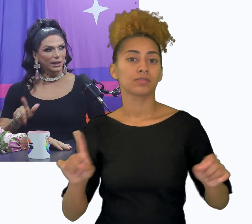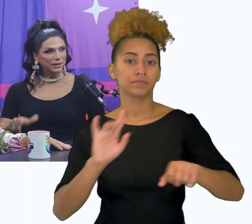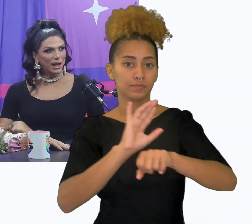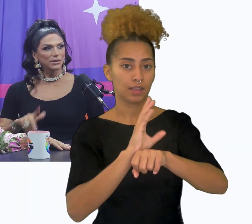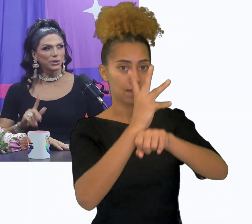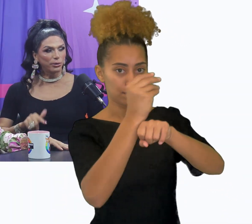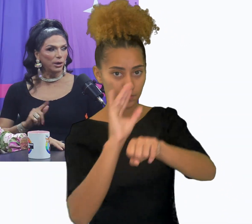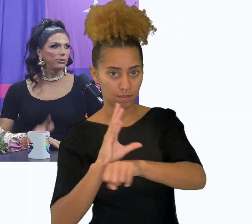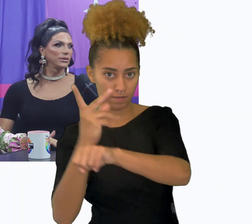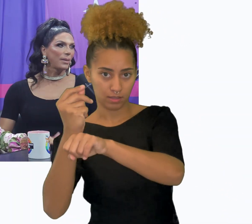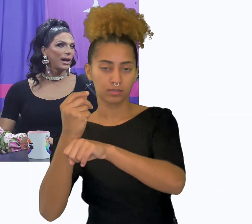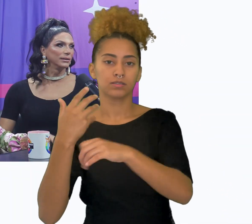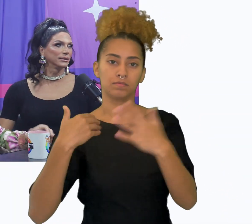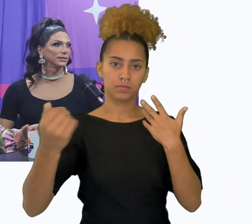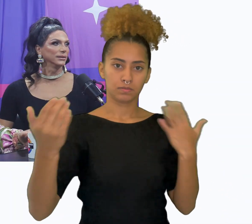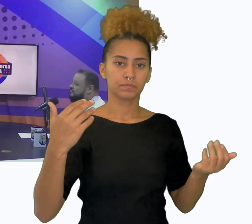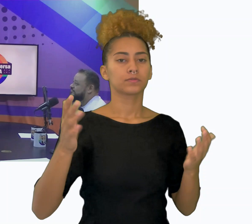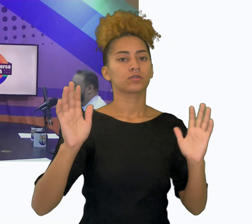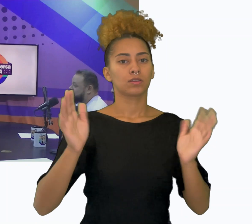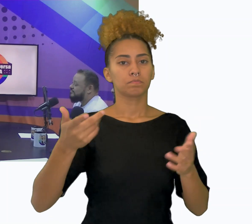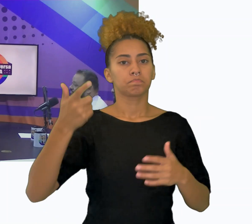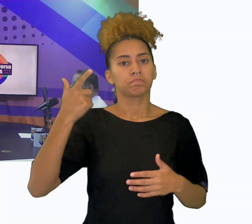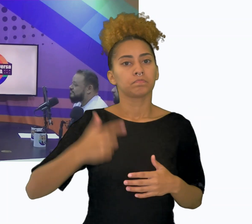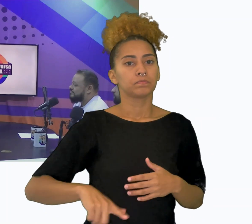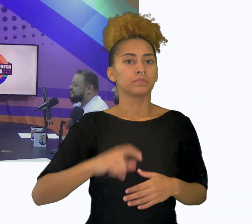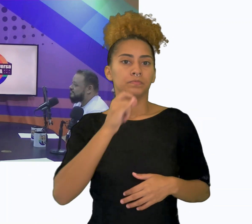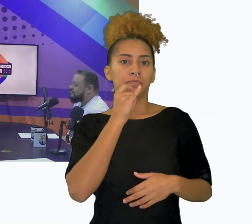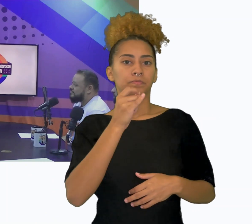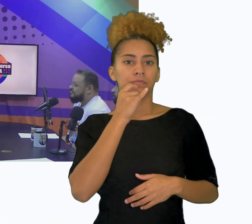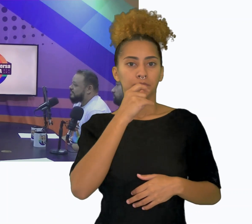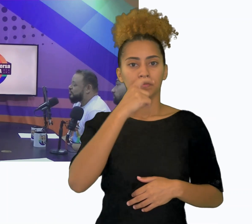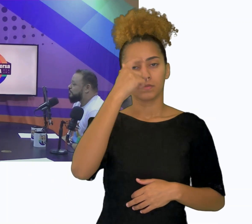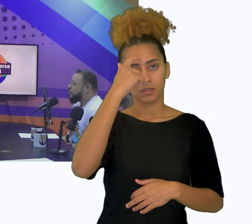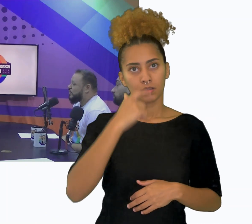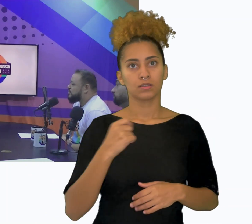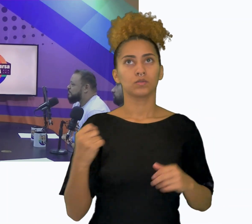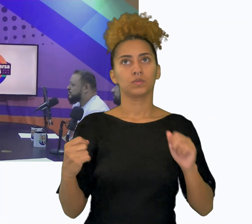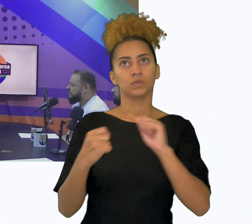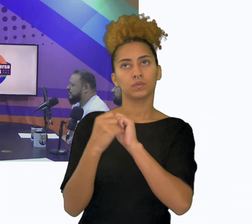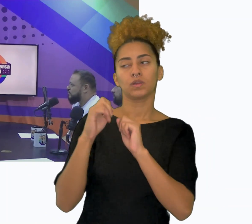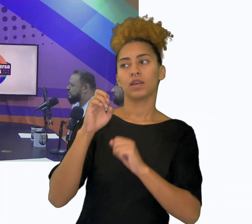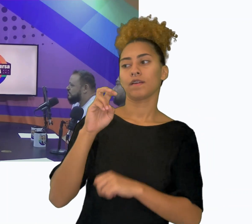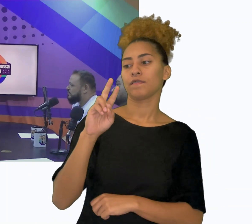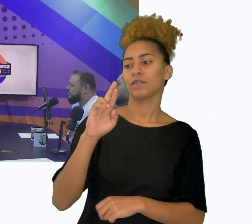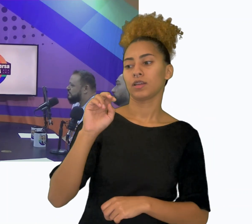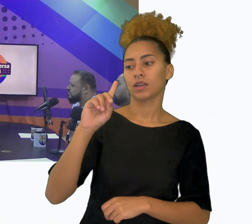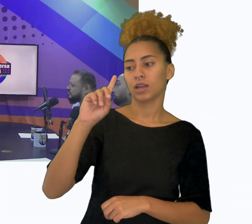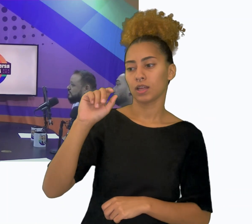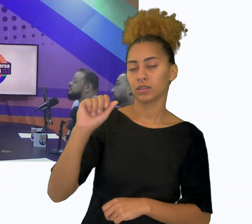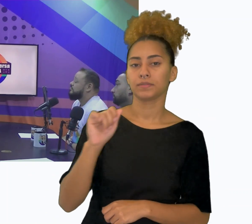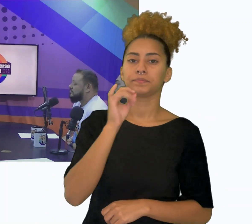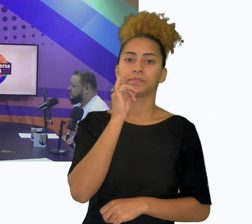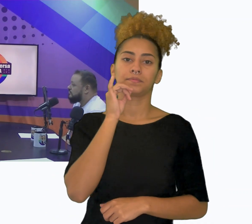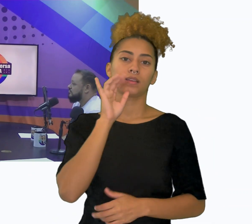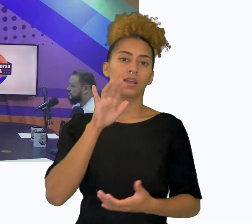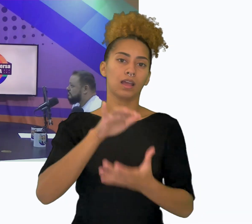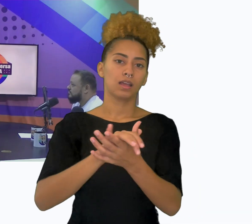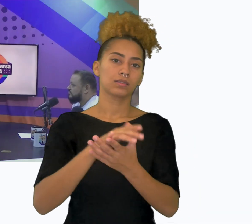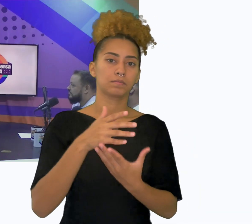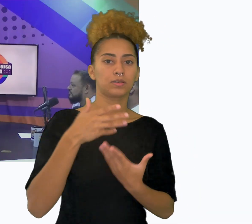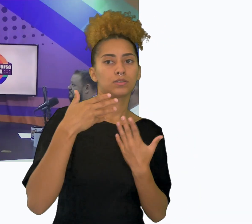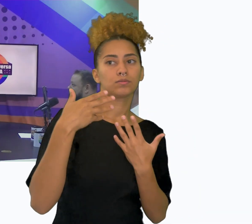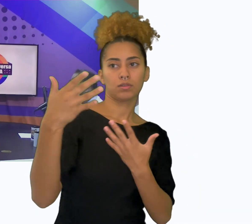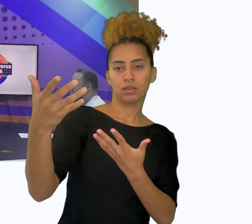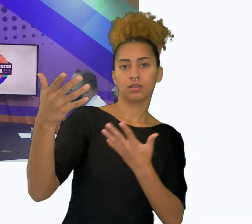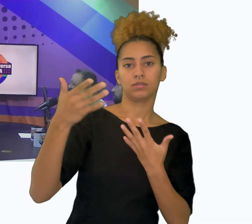eventos contratados, eu fiz mais, assim. Eu, Everardo, Que tipo de evento? casamentos, recepção de show